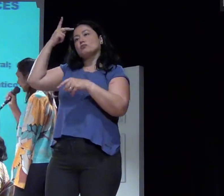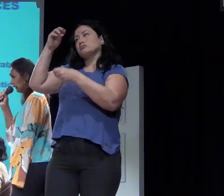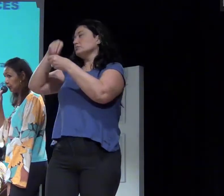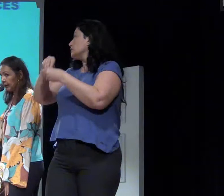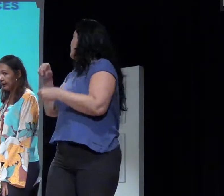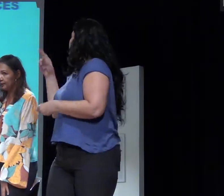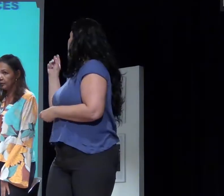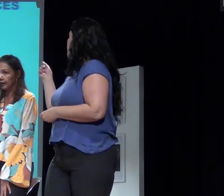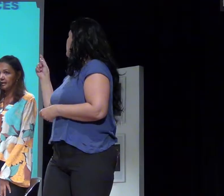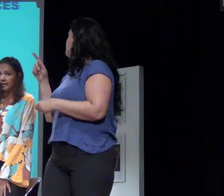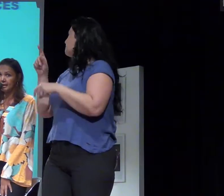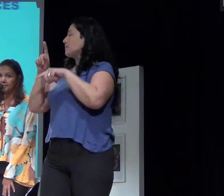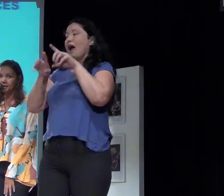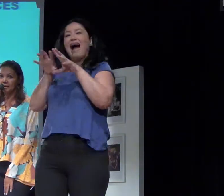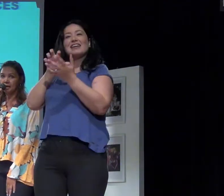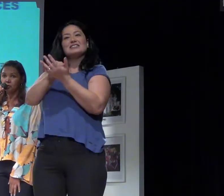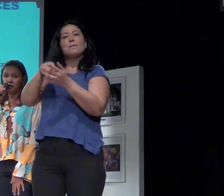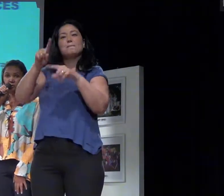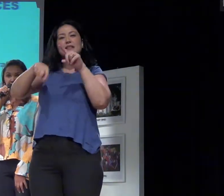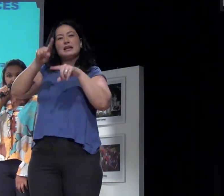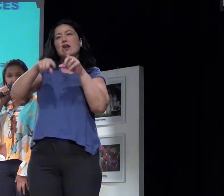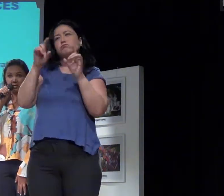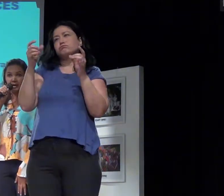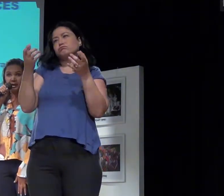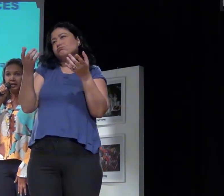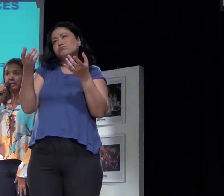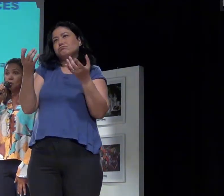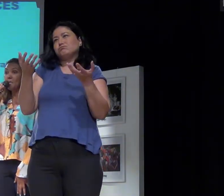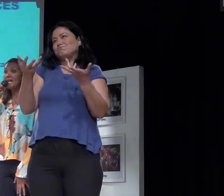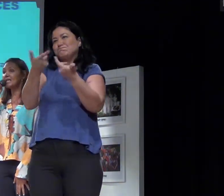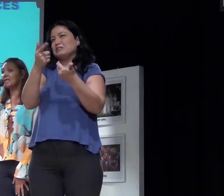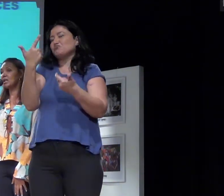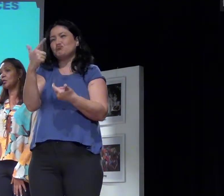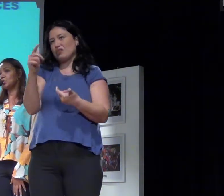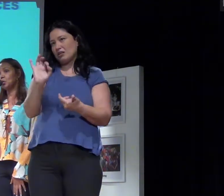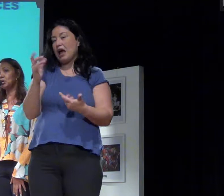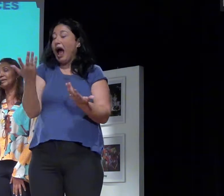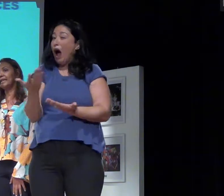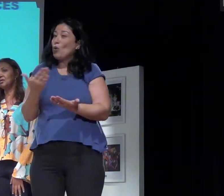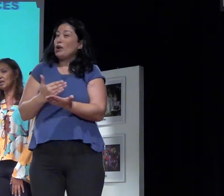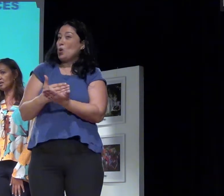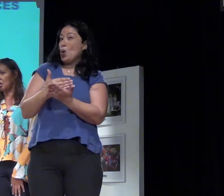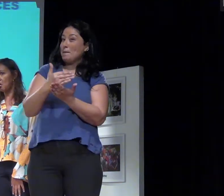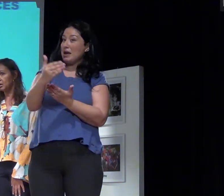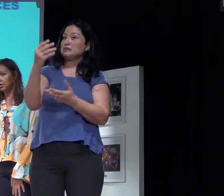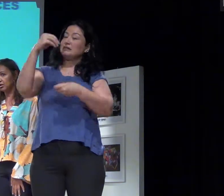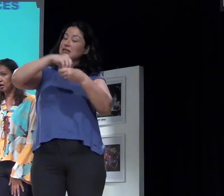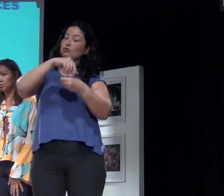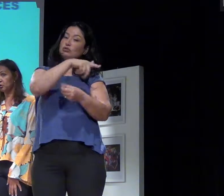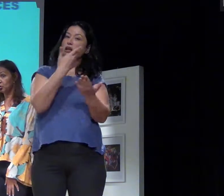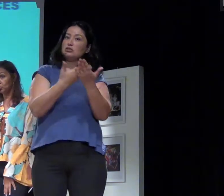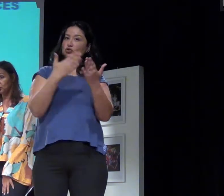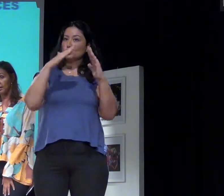perspectiva bilíngue, né? Porque aí esse material nós não temos. Ele começa a ser construído dentro da escola,